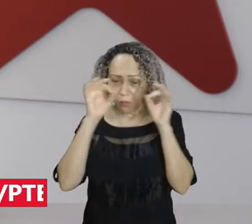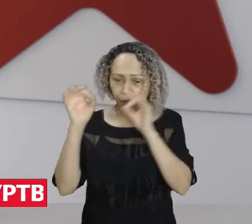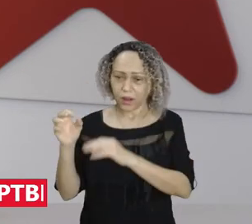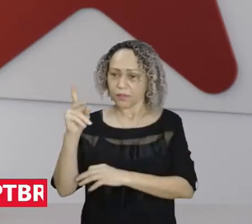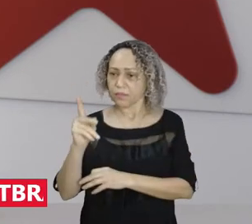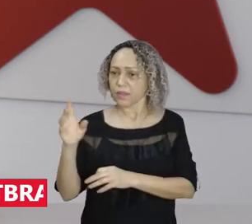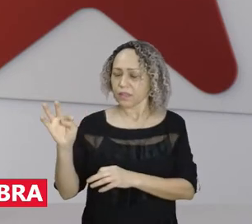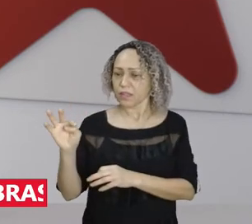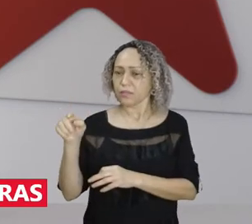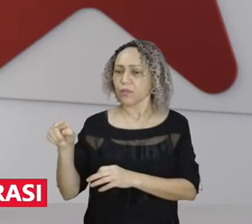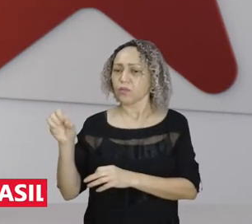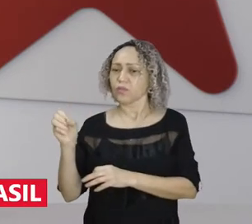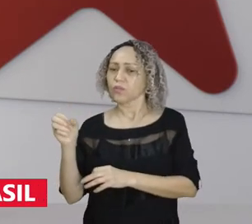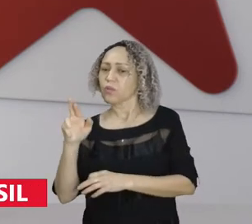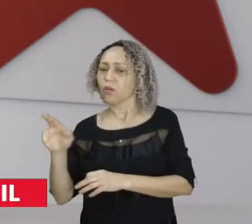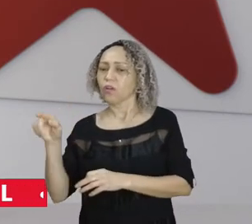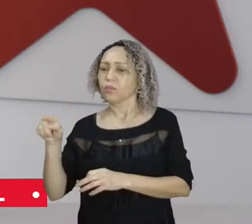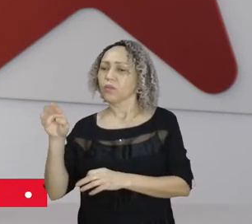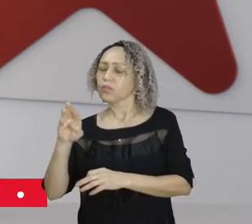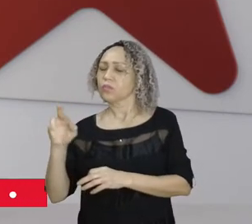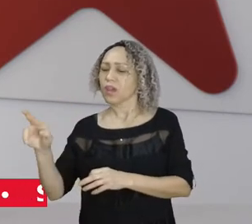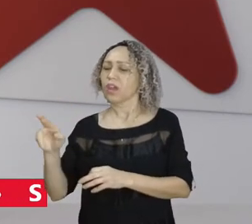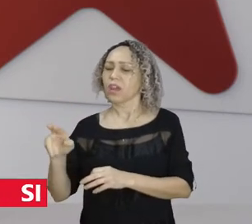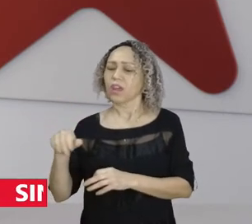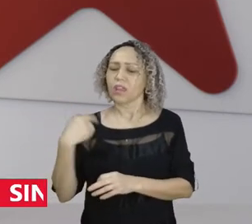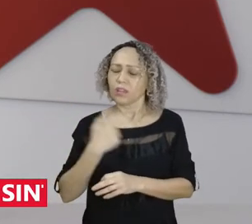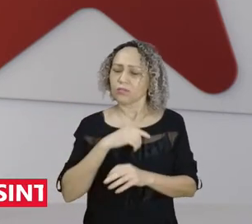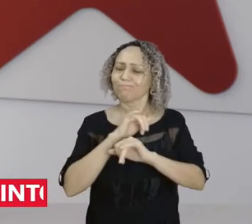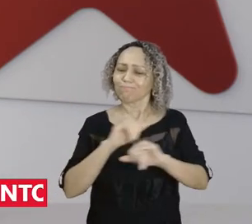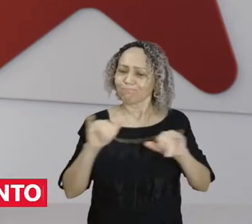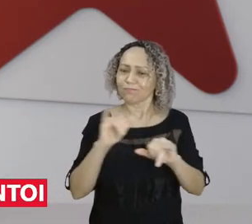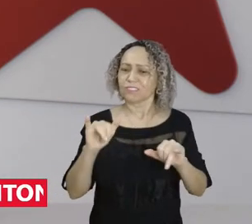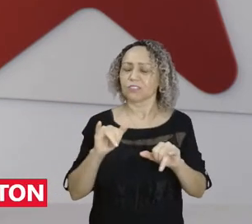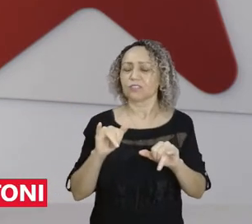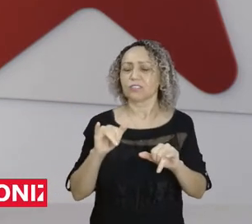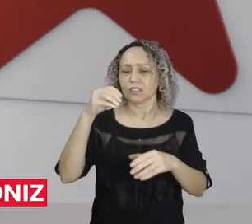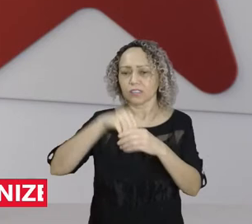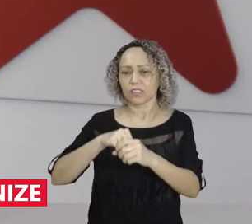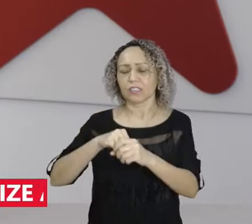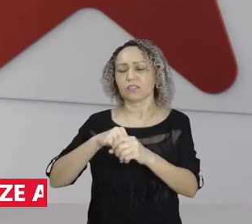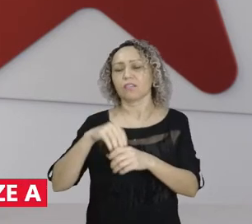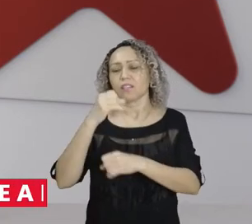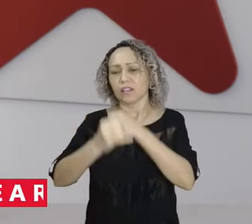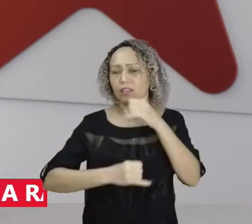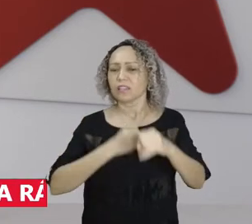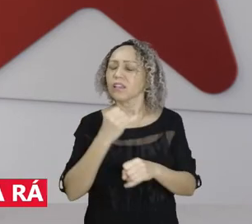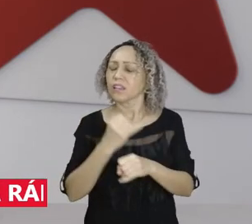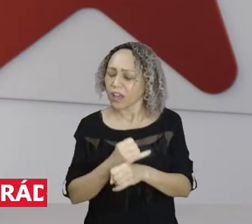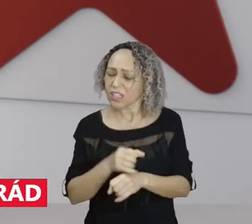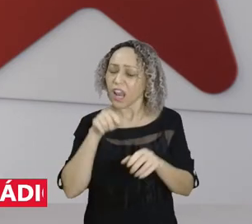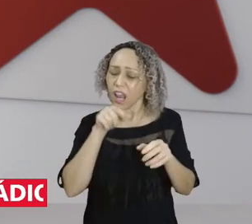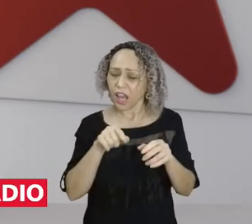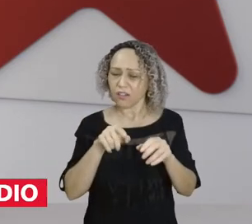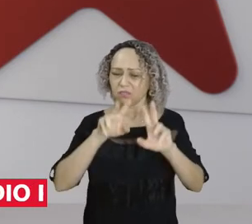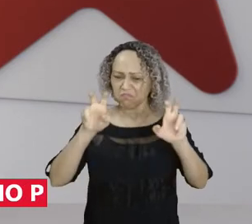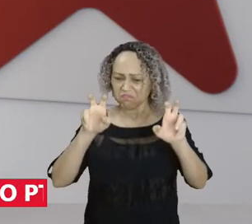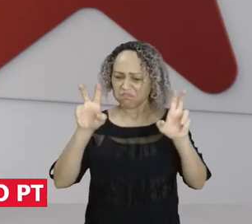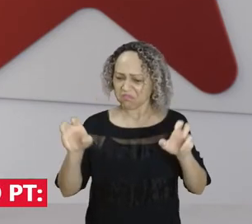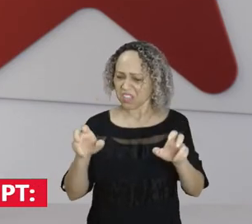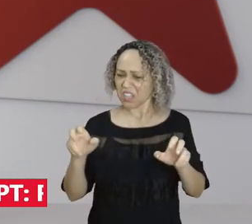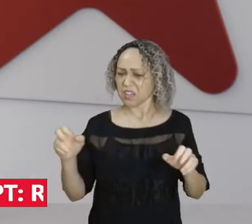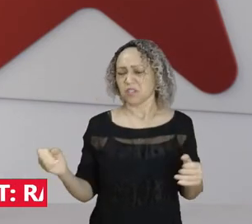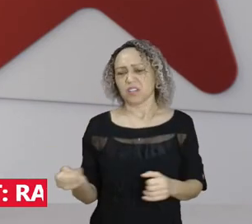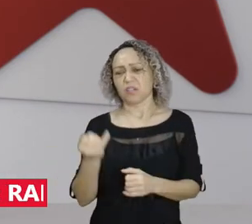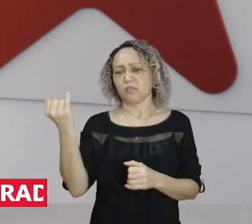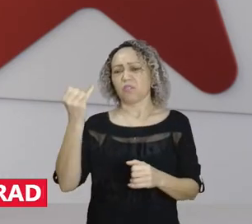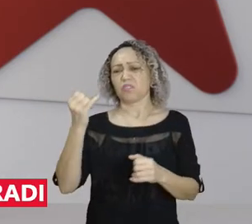pt.org.br, nossa agência de notícias na internet. Lá você encontra notícias dos temas mais relevantes da atualidade, além de